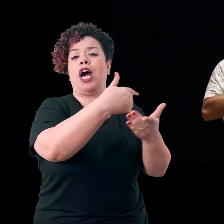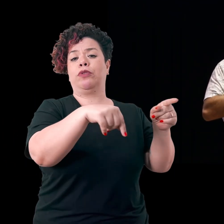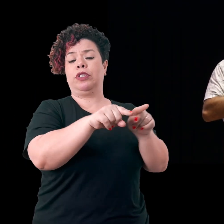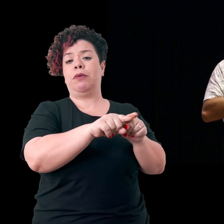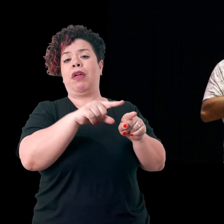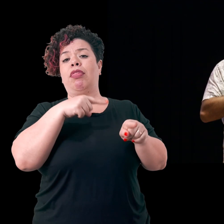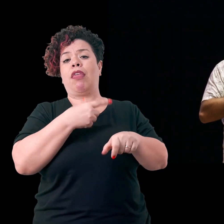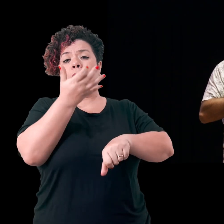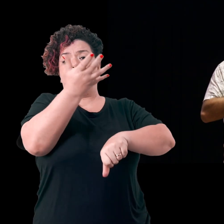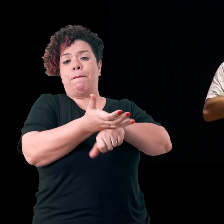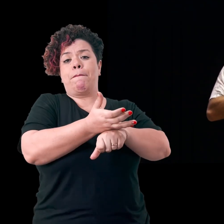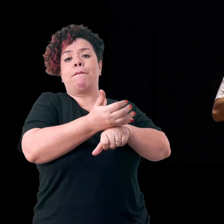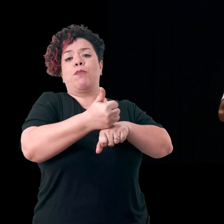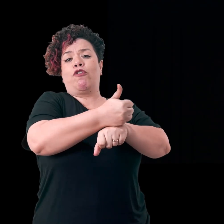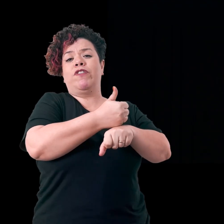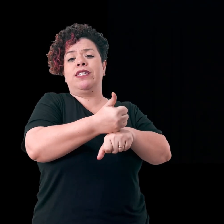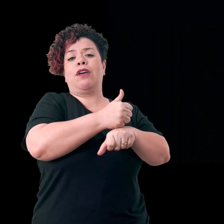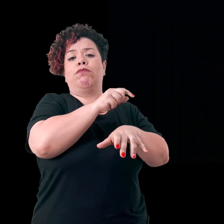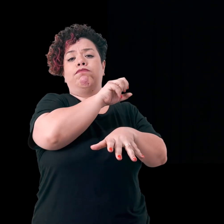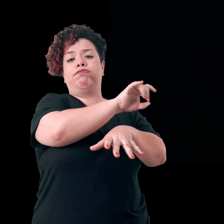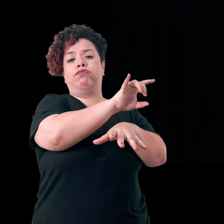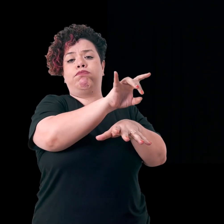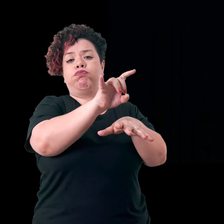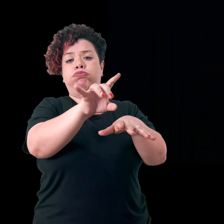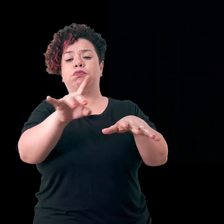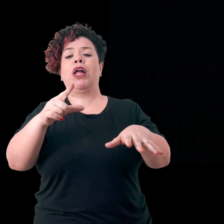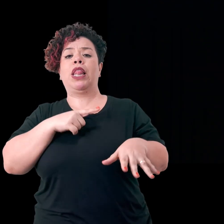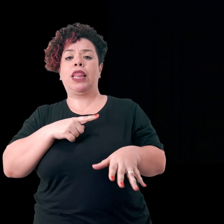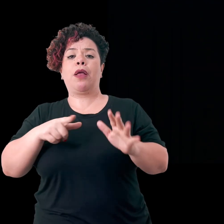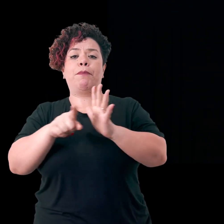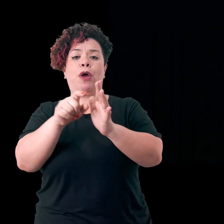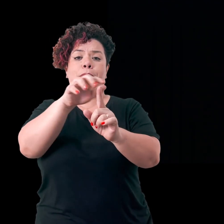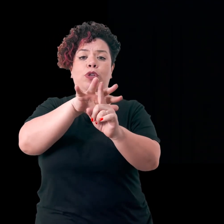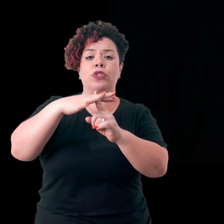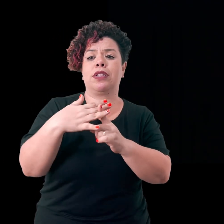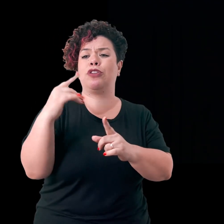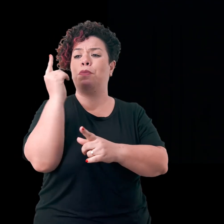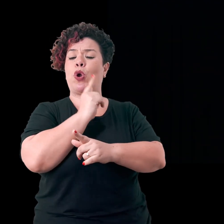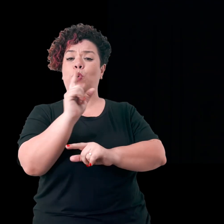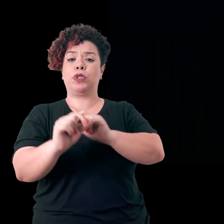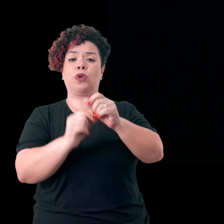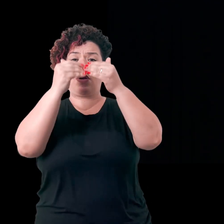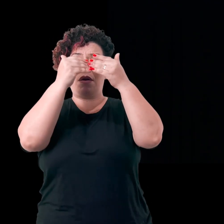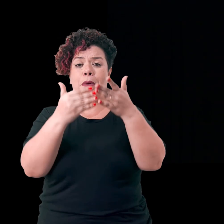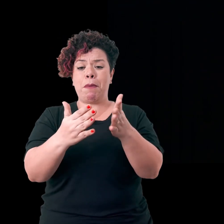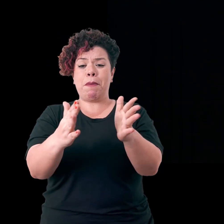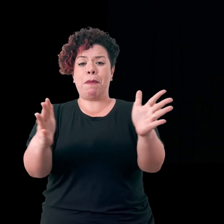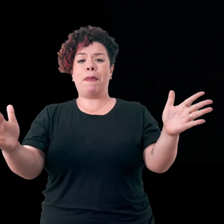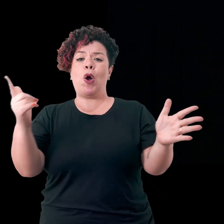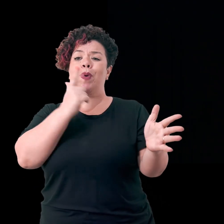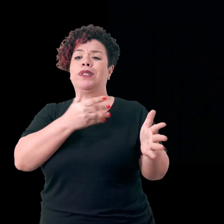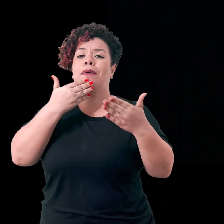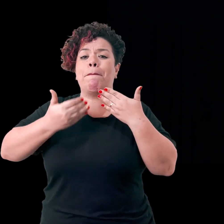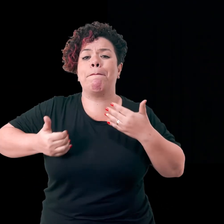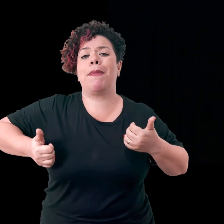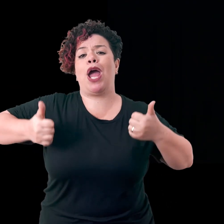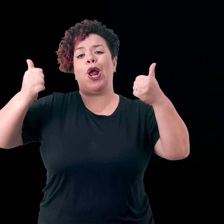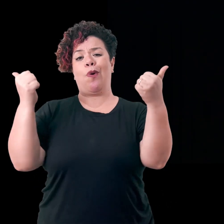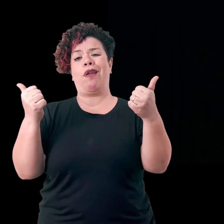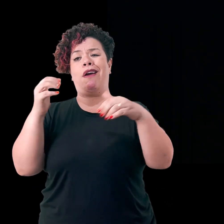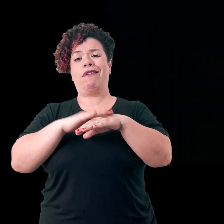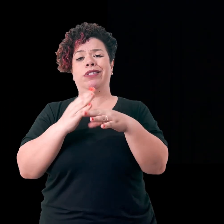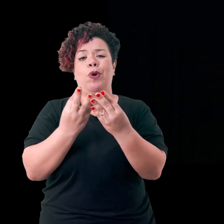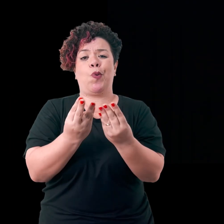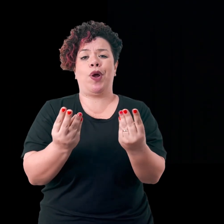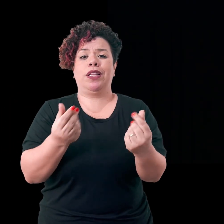entre diferentes setores da sociedade, para que a gente consiga ampliar e aprimorar e qualificar aquilo que a gente